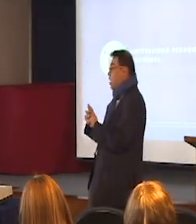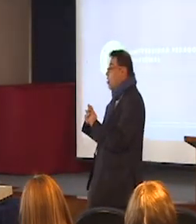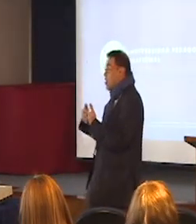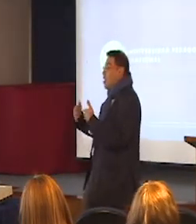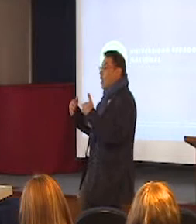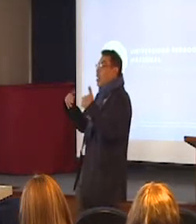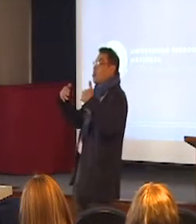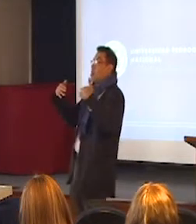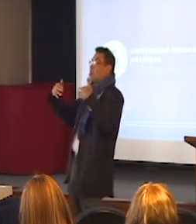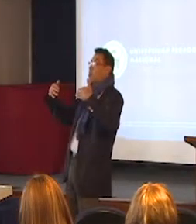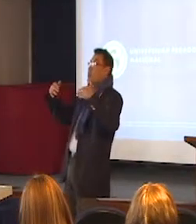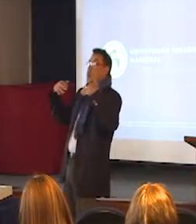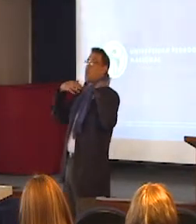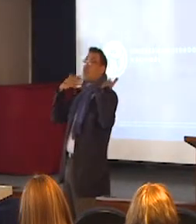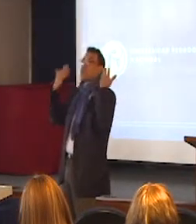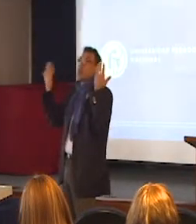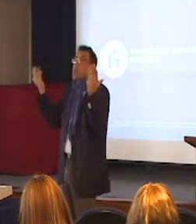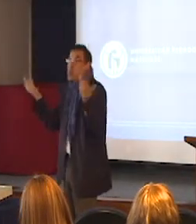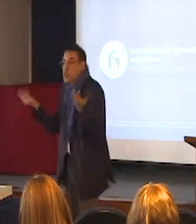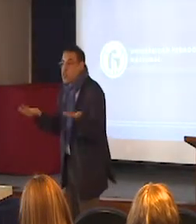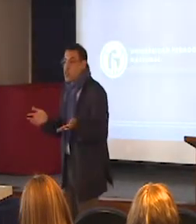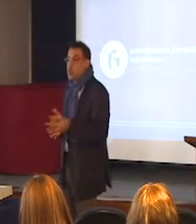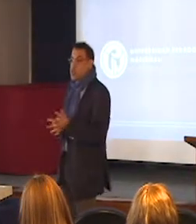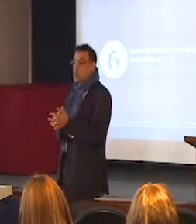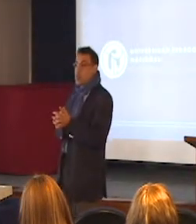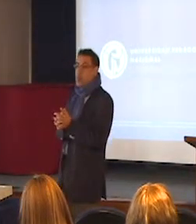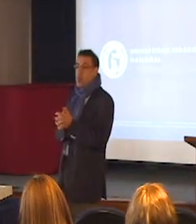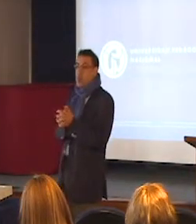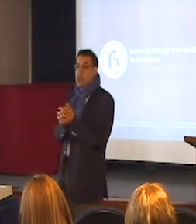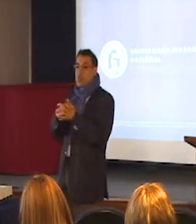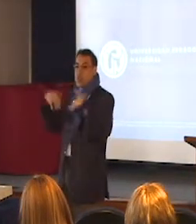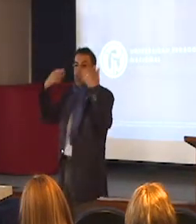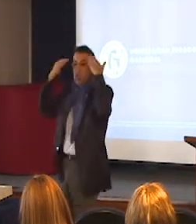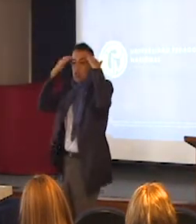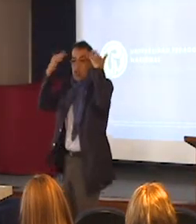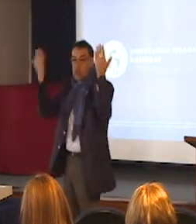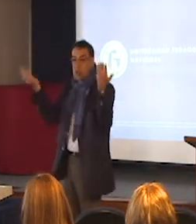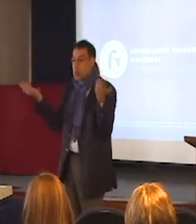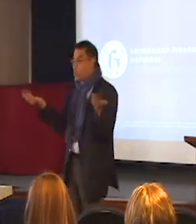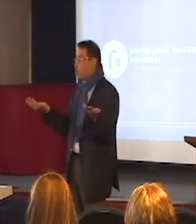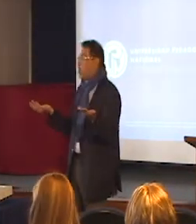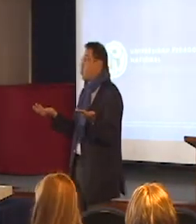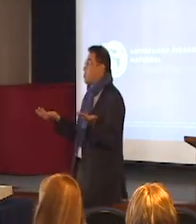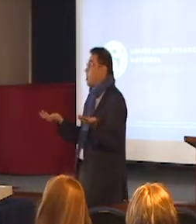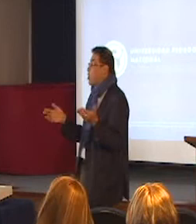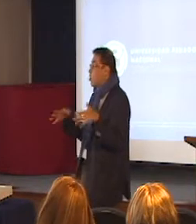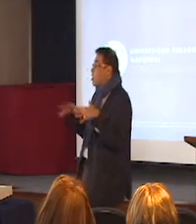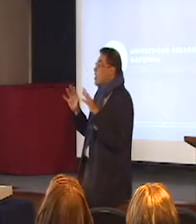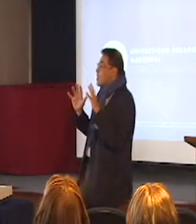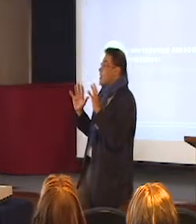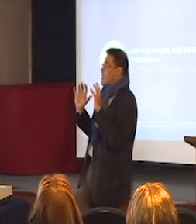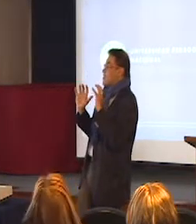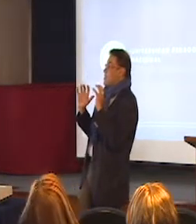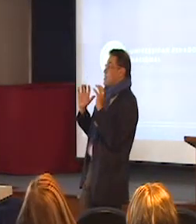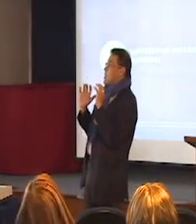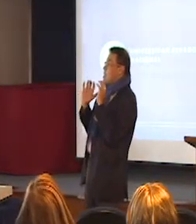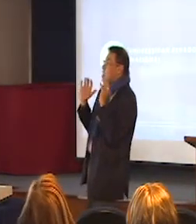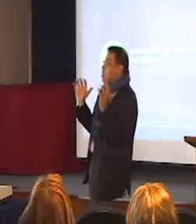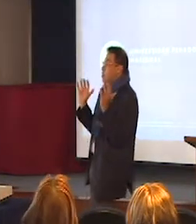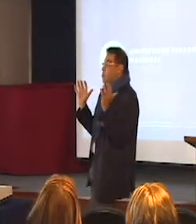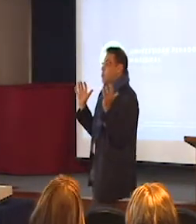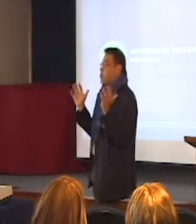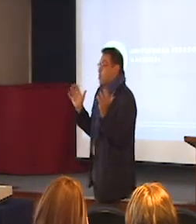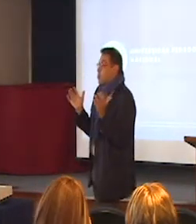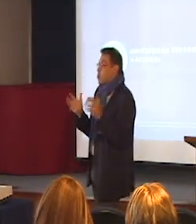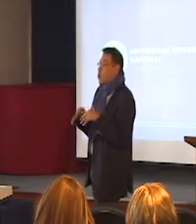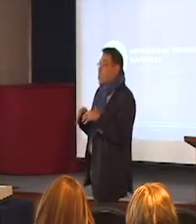nuestra experiencia nos ha pasado, la que nos ha permitido constituirnos como, como sujetos, desarrollar los procesos de conocimiento, y en